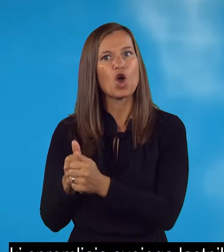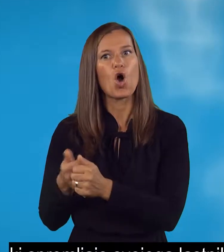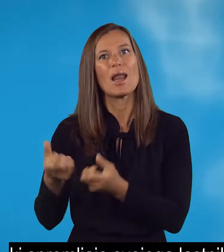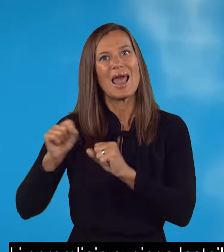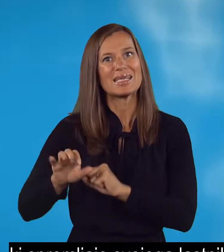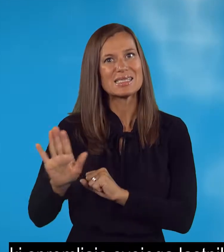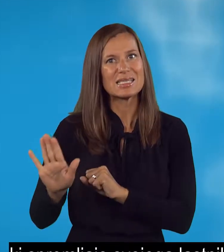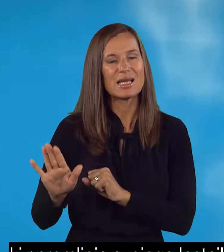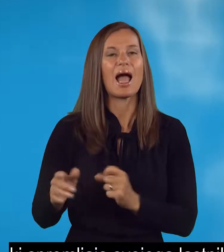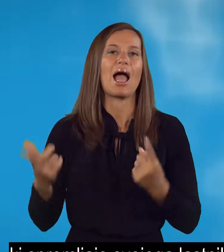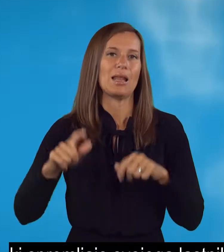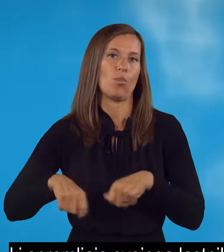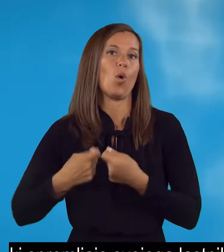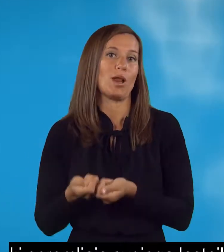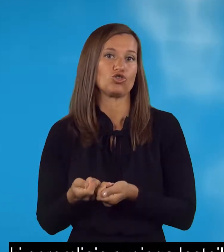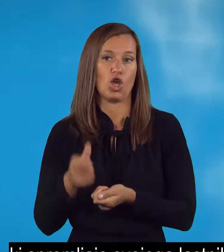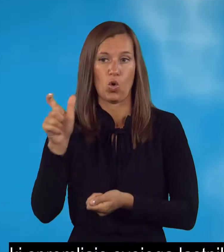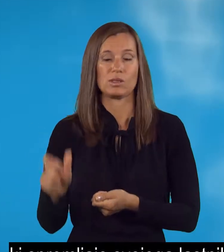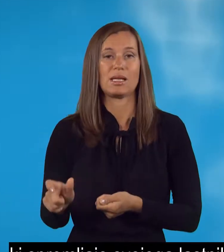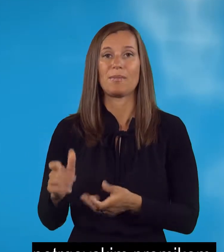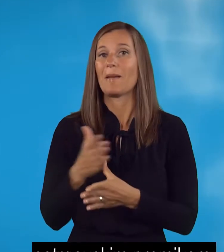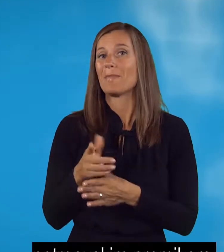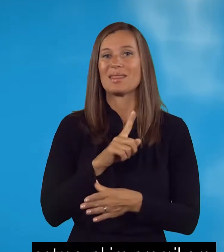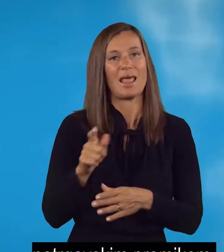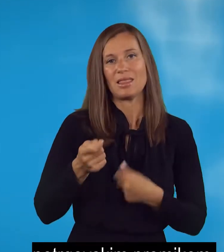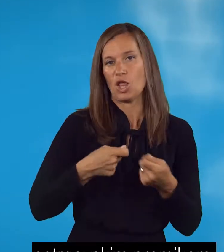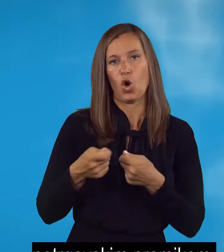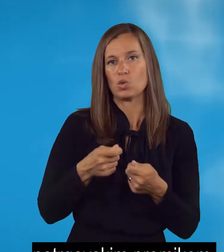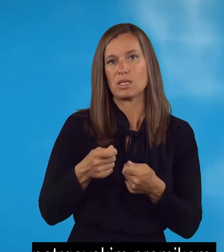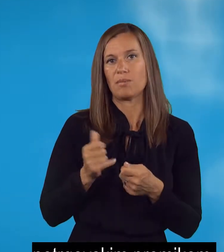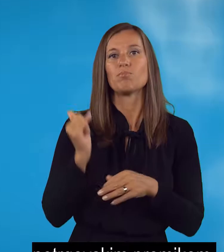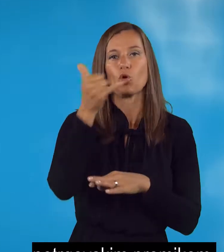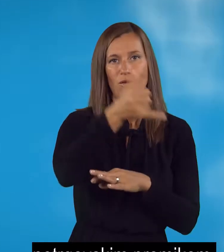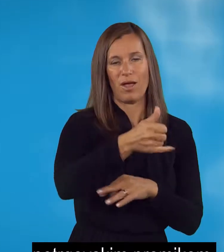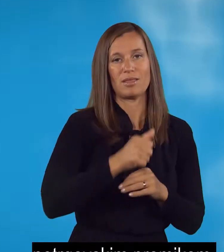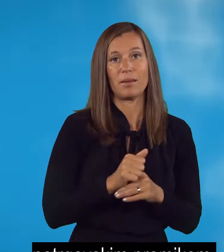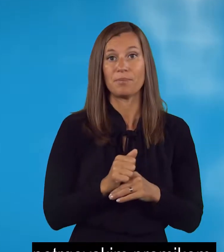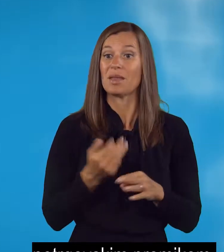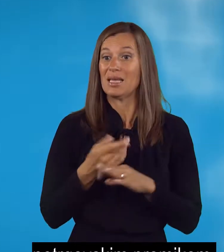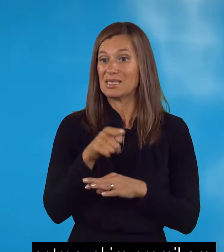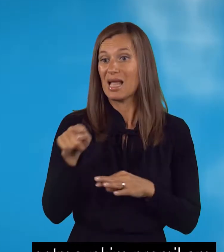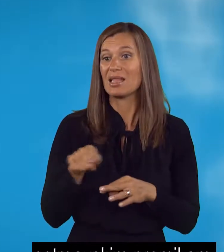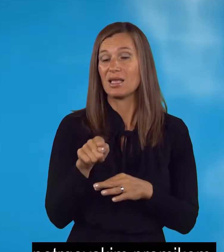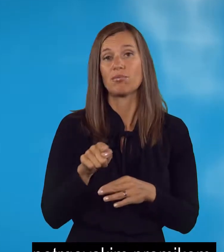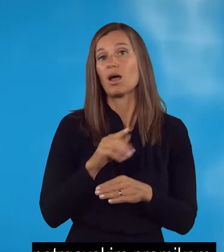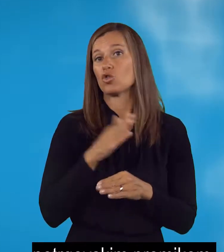lastnika ali pooblaščeno osebo med netrgovskim premikom, zanje pa je, dokler traja tak